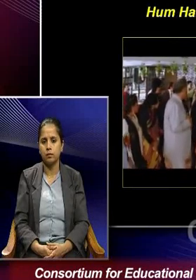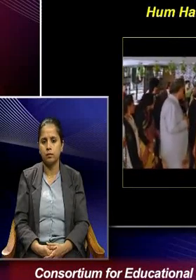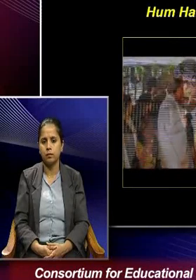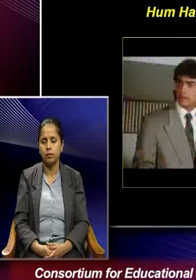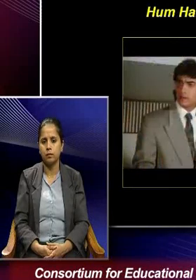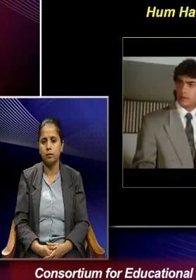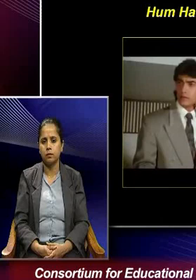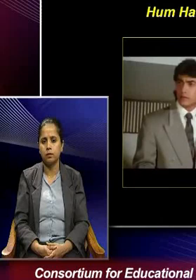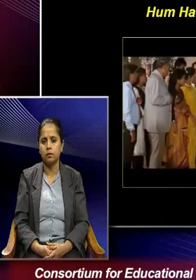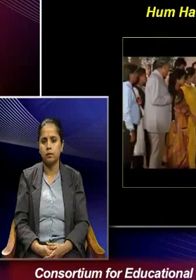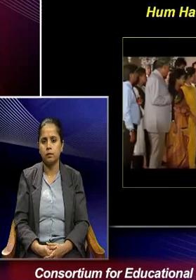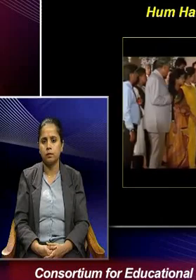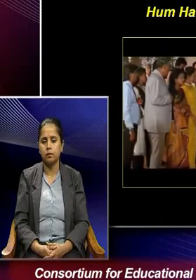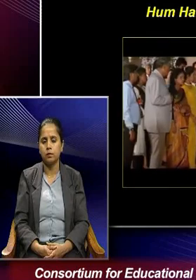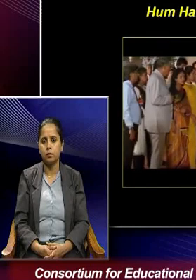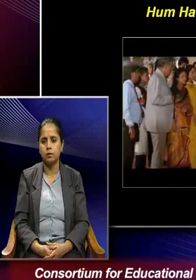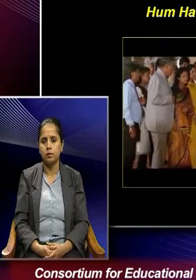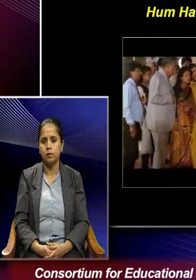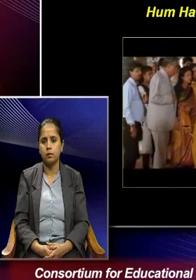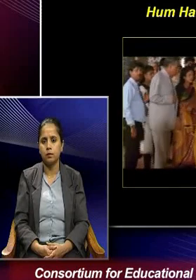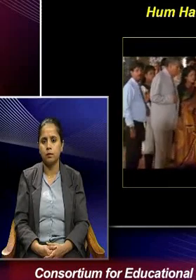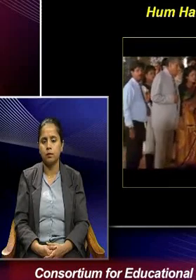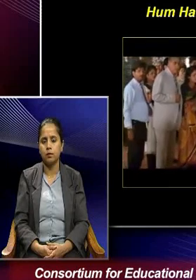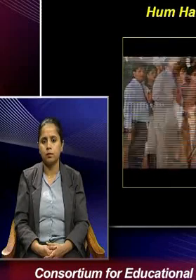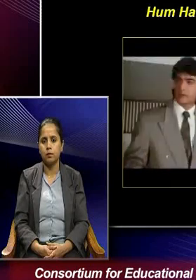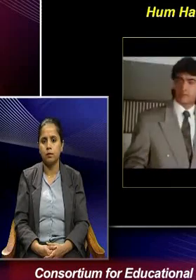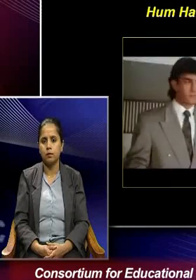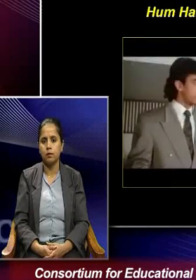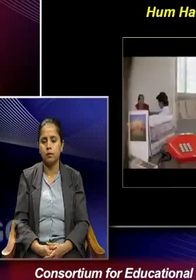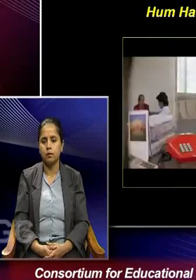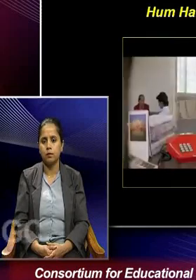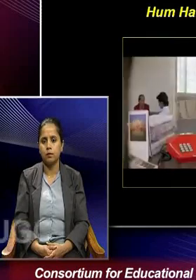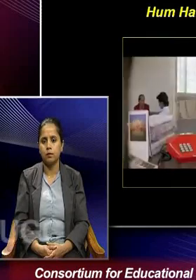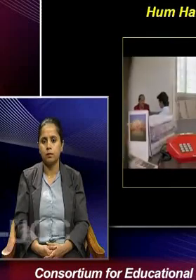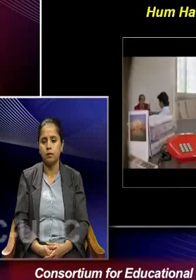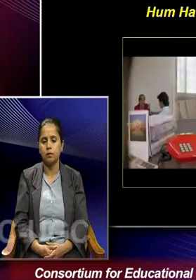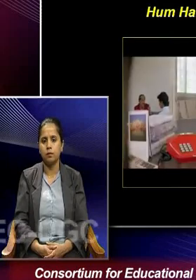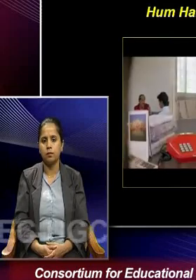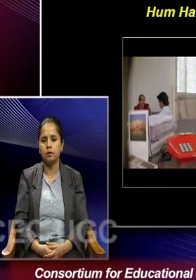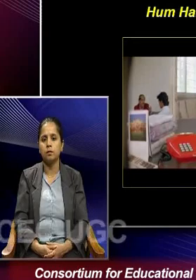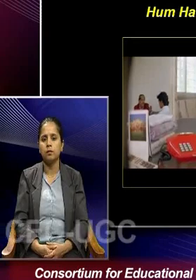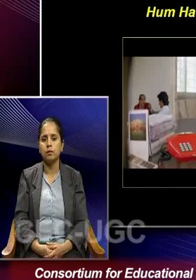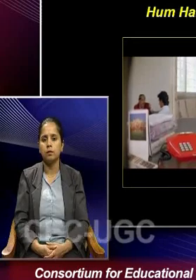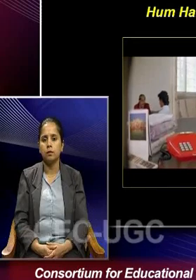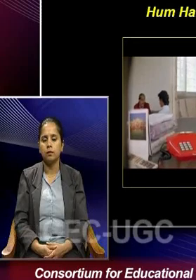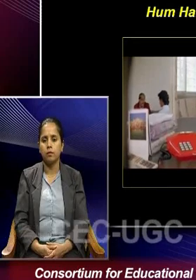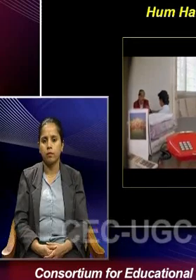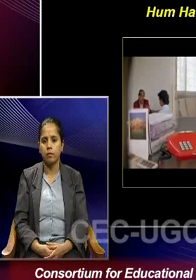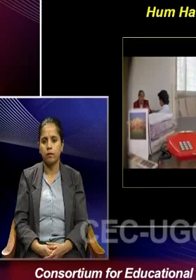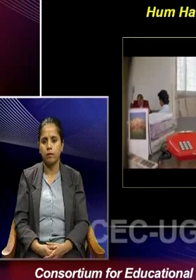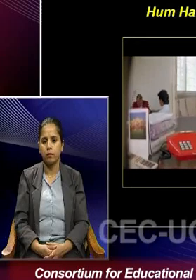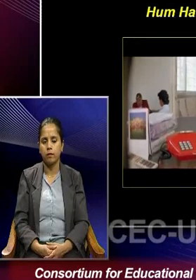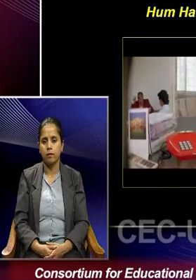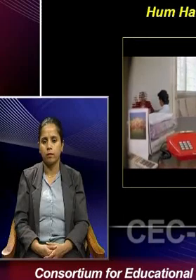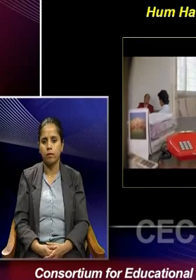हो सकती। और बड़ी तू कौन है? ये है हमारी मम्मी और ये है हमारे पापा। इस कॉन्ट्रैक्ट के मुताबिक अगर 15 दिन में तुमने डिलीवरी नहीं दिया तो